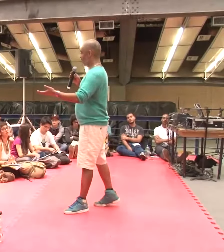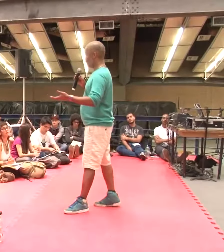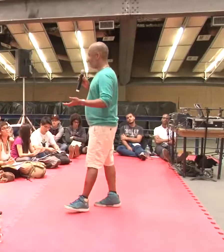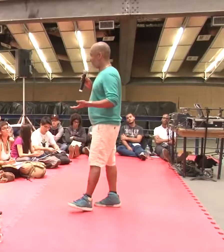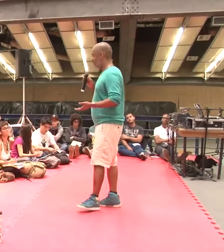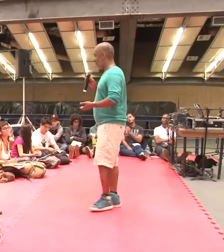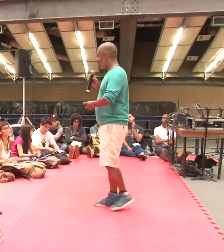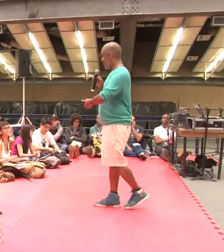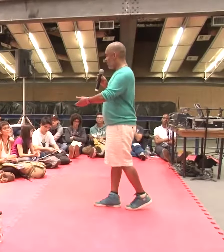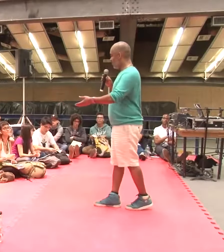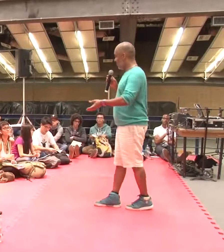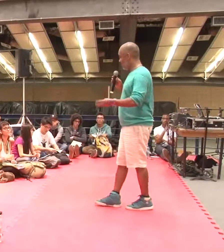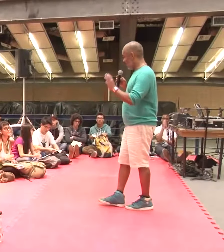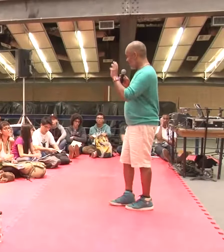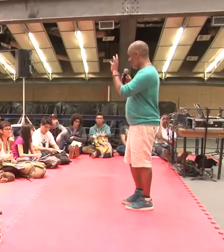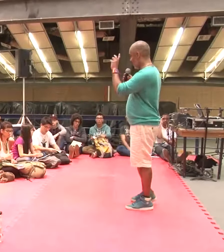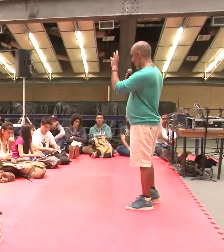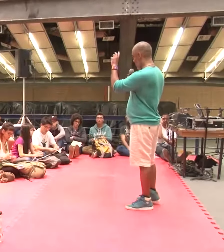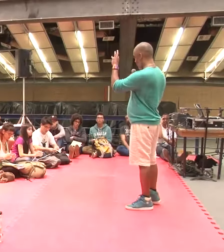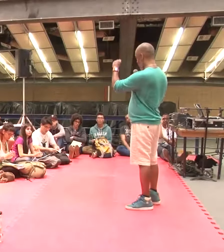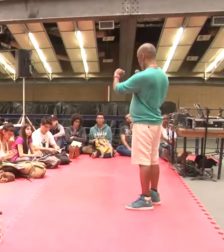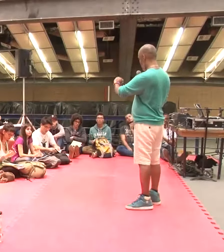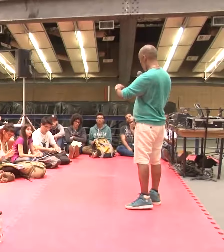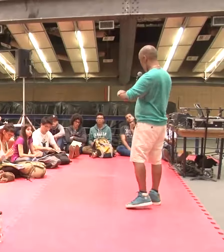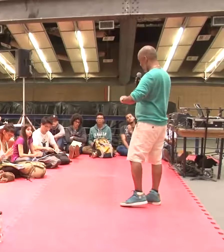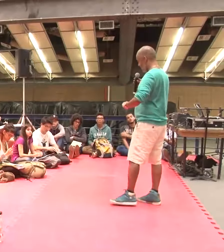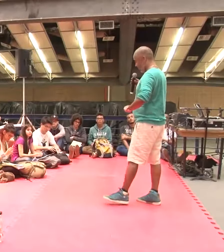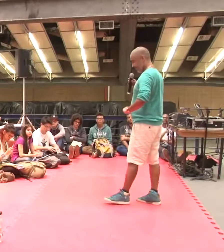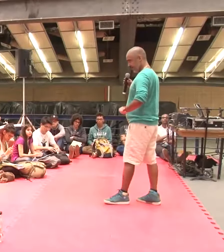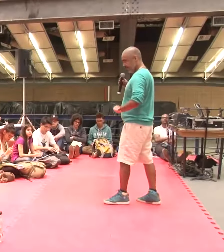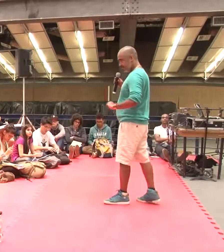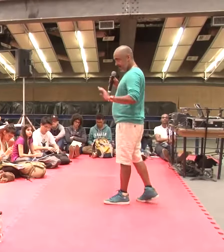Aquele espaço insalubre, sujo, frulento, né?